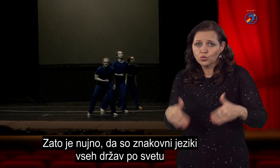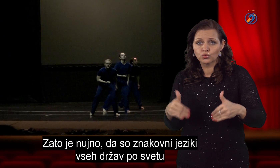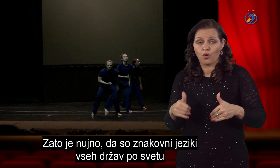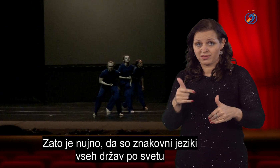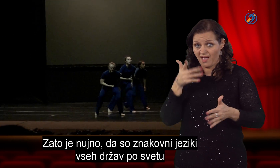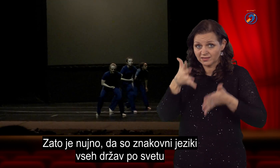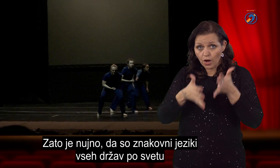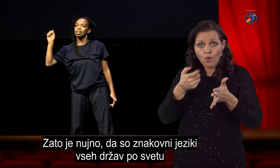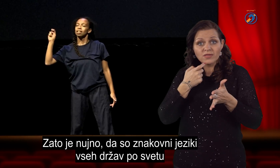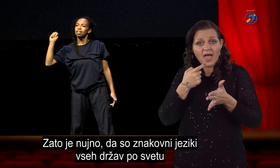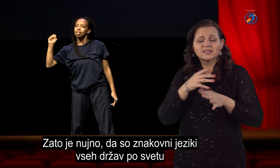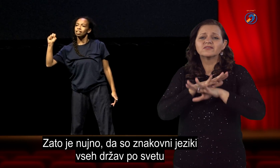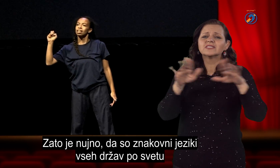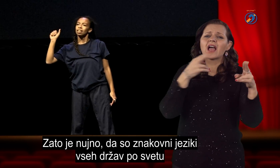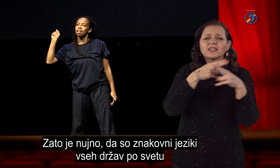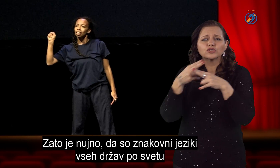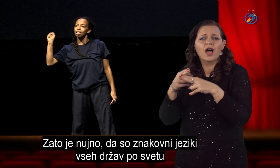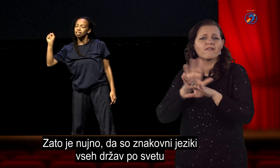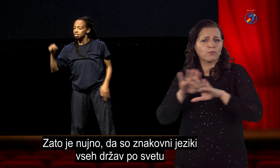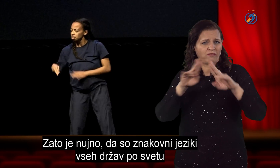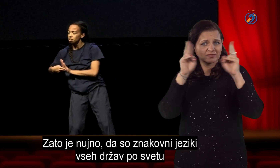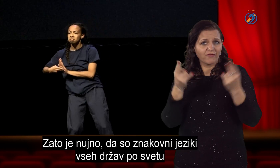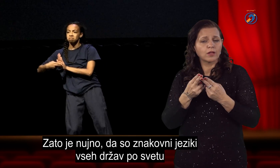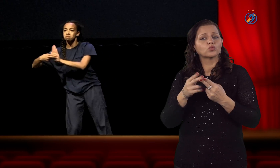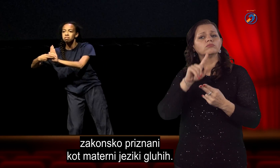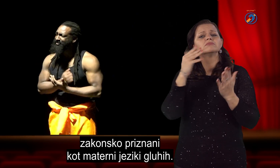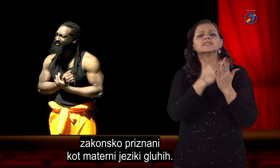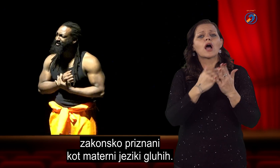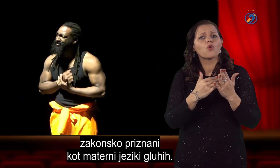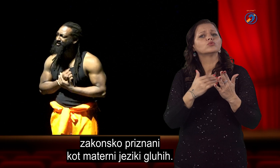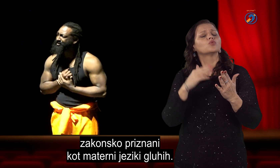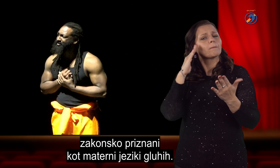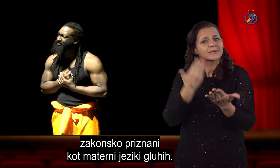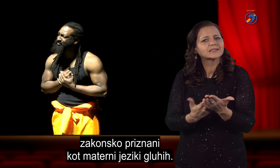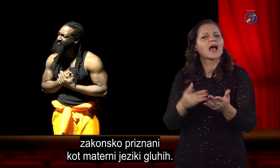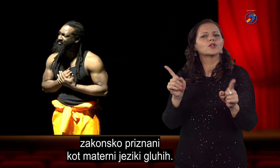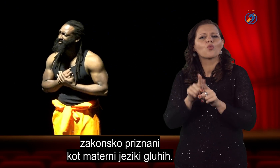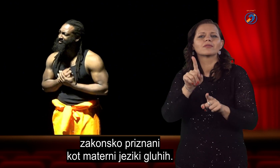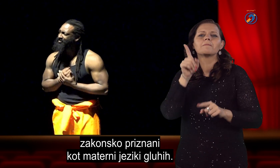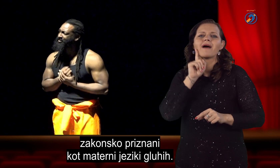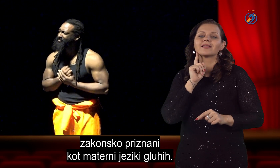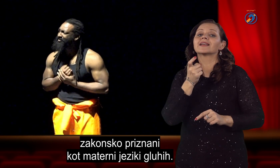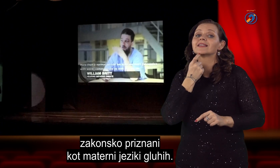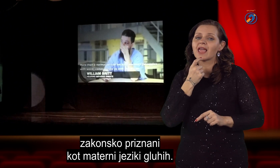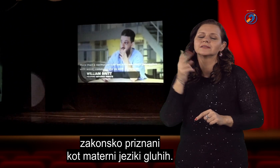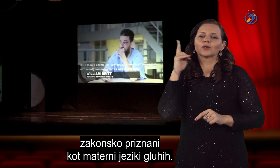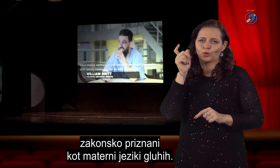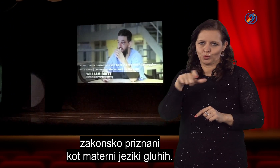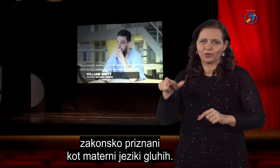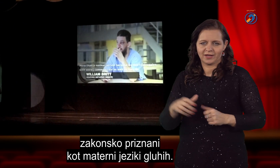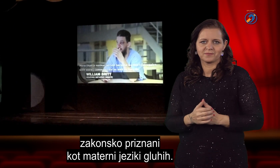Zato je nujno, da so znakovni jeziki v vseh državah po svetu zakonsko priznani kot materni jeziki gluhih.